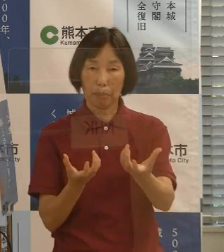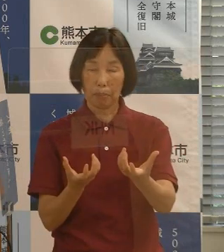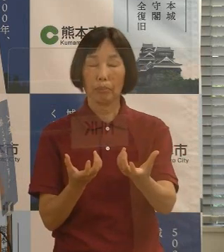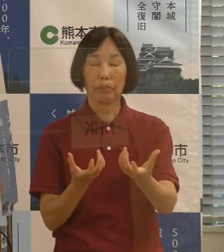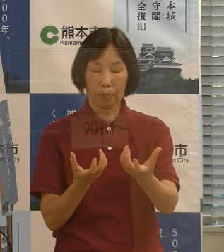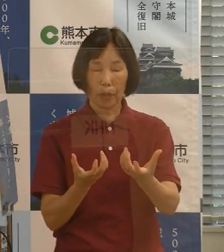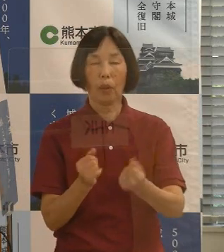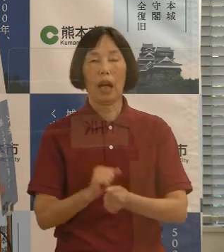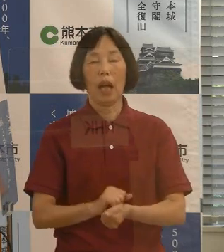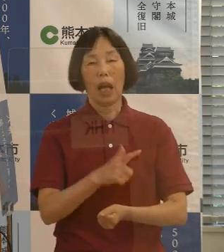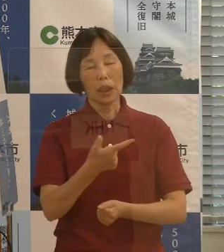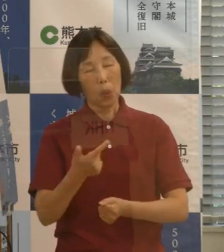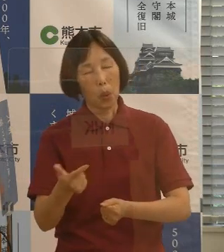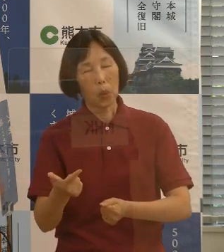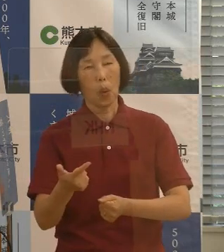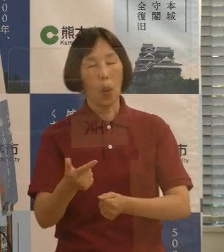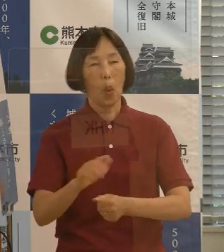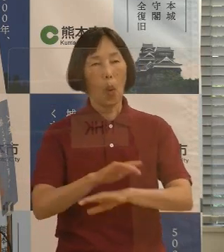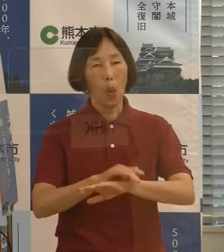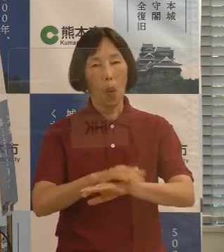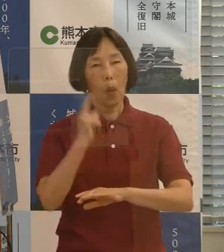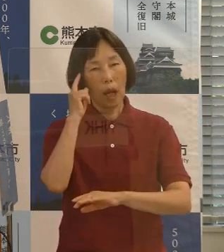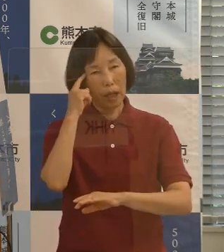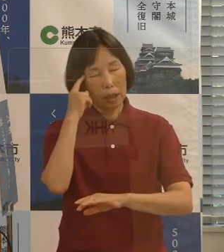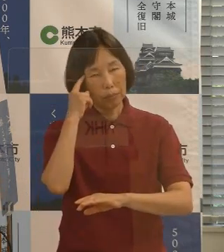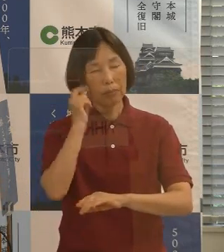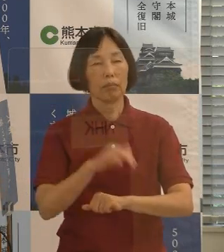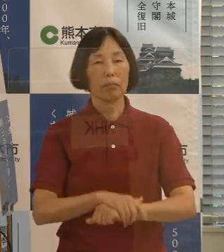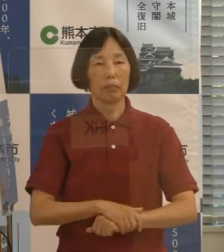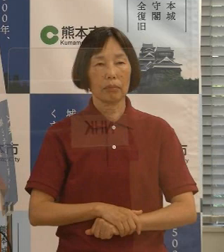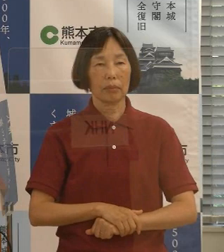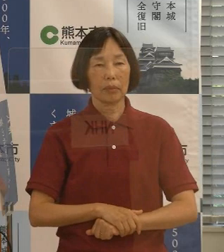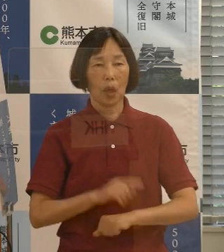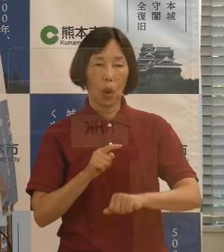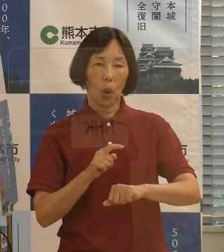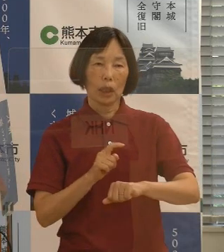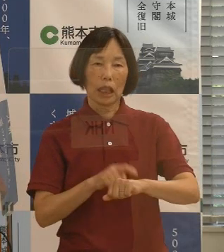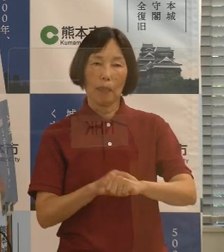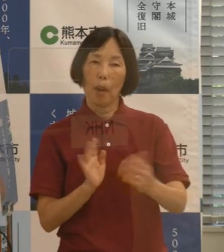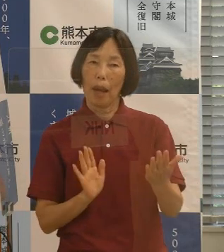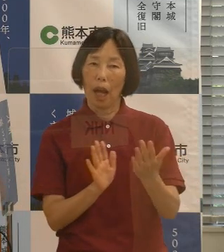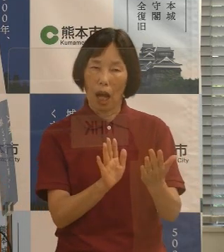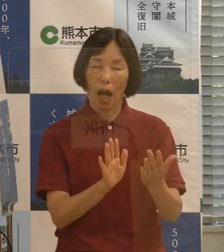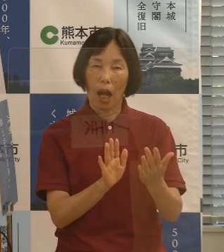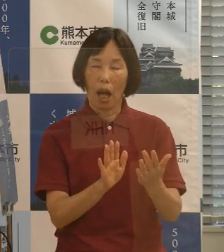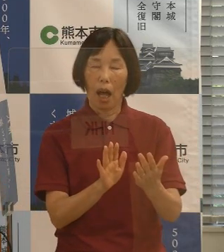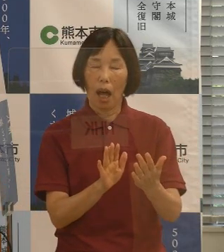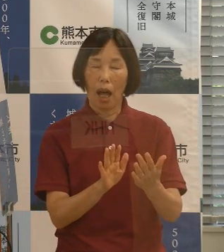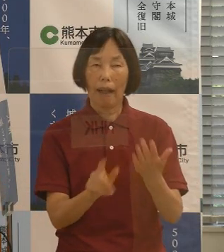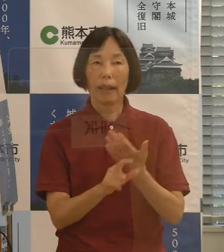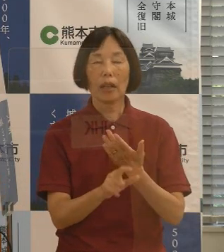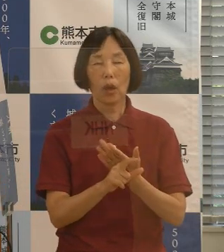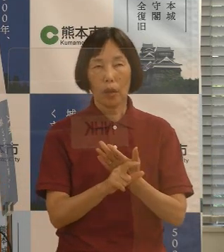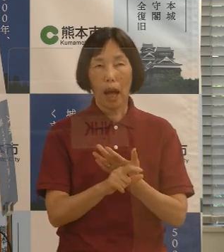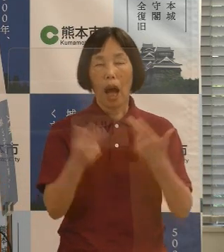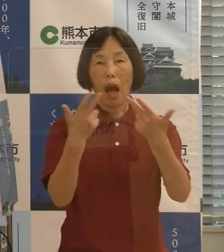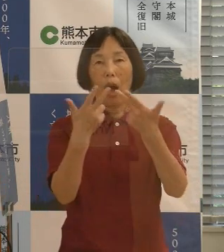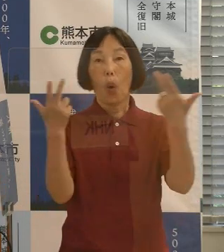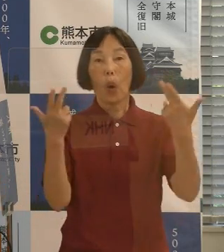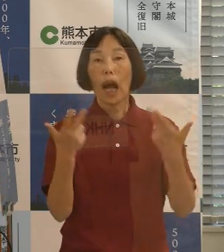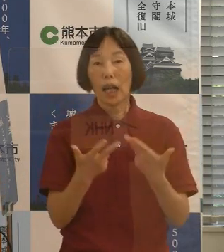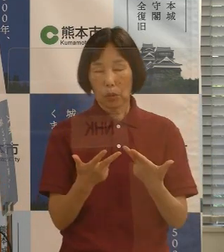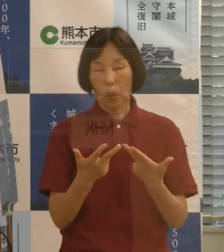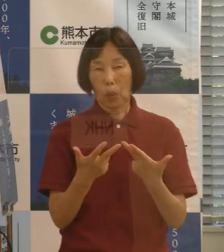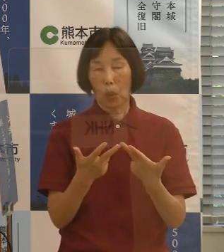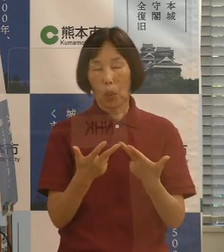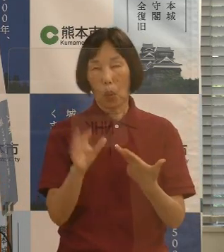シミュレーションしながら、まあ、あと時間があんまりありませんけれども、もうすでに今週から 例えば北海道であるとか他の